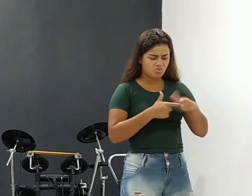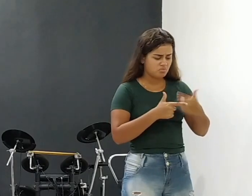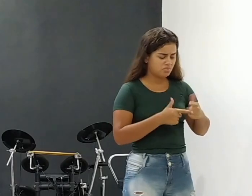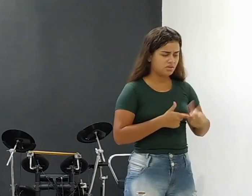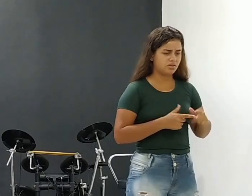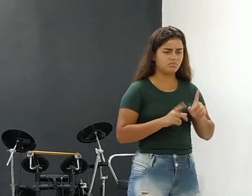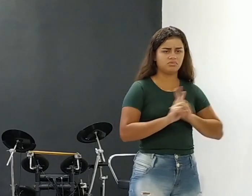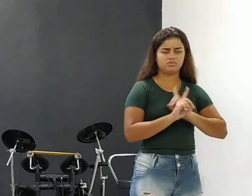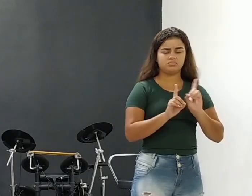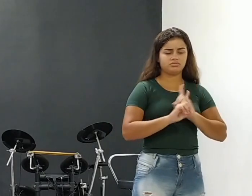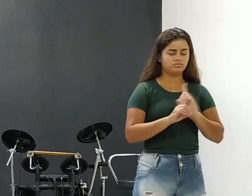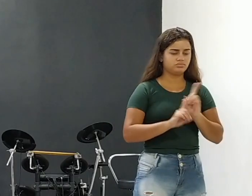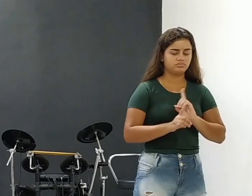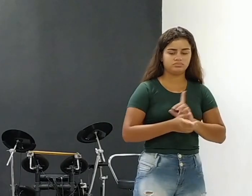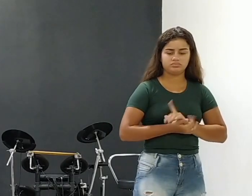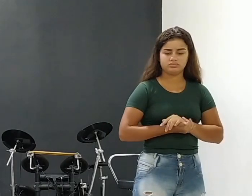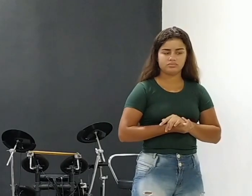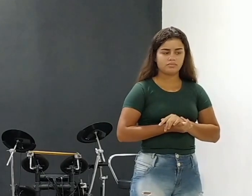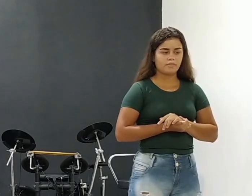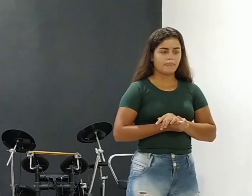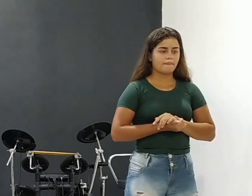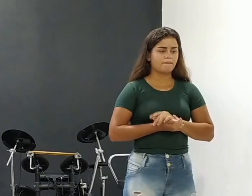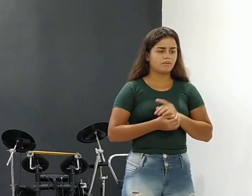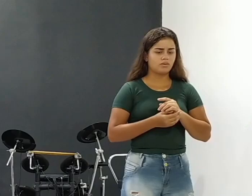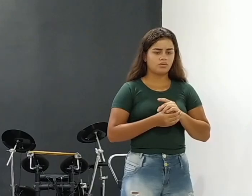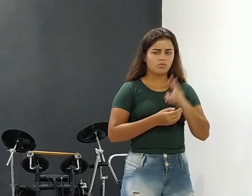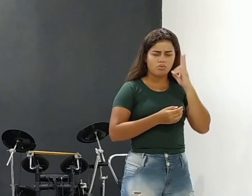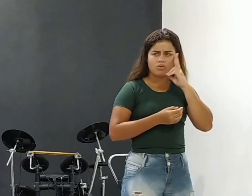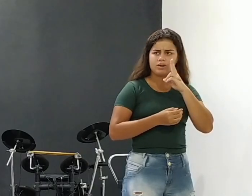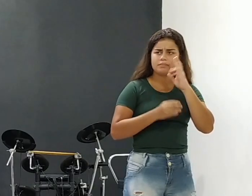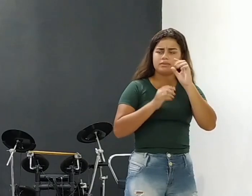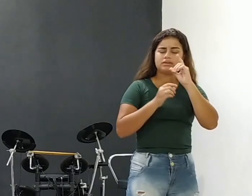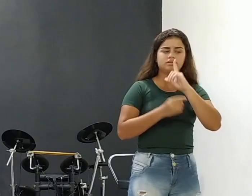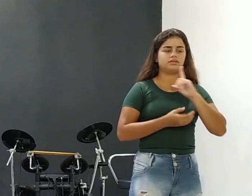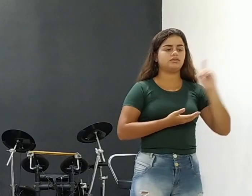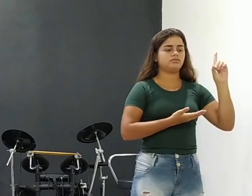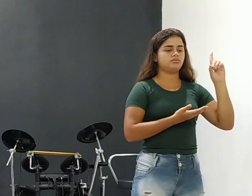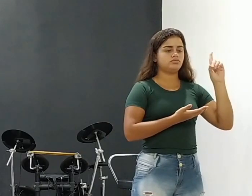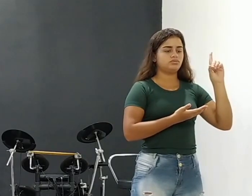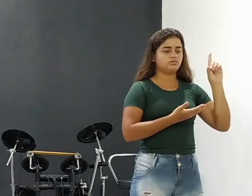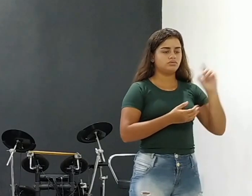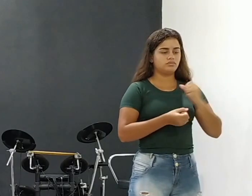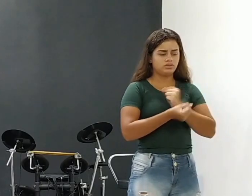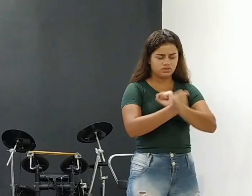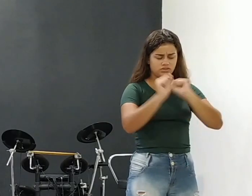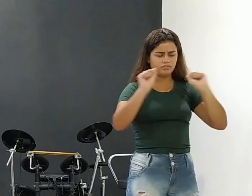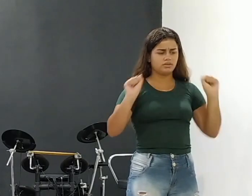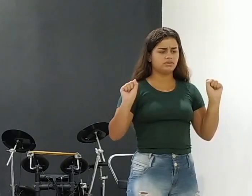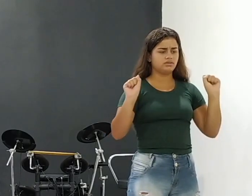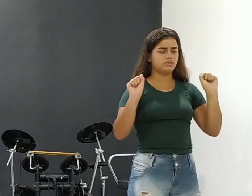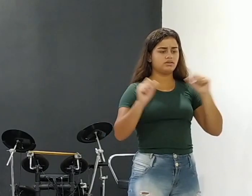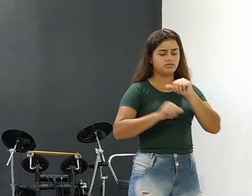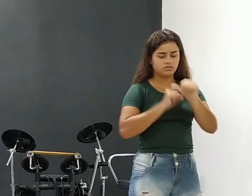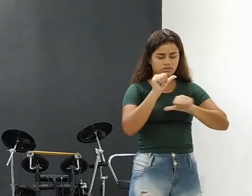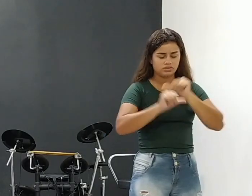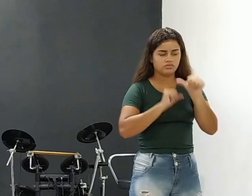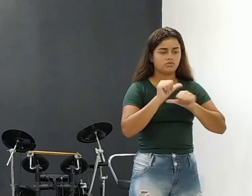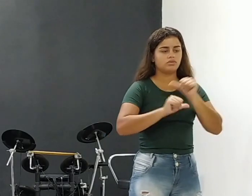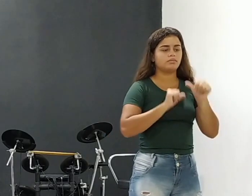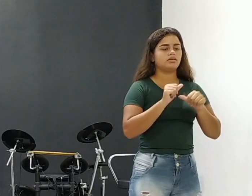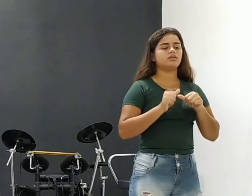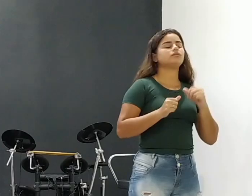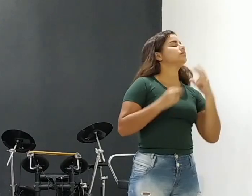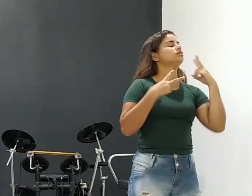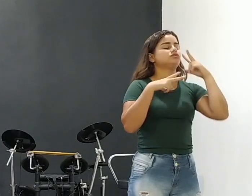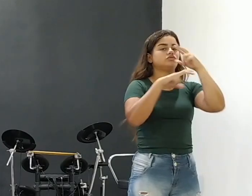foi até permissão de Deus na tua vida. Olha para Deus que vai te tirar desse fogo e vai te colocar num lugar mais forte do que aquele que